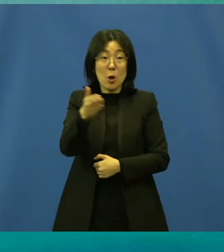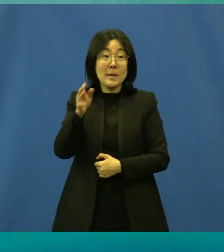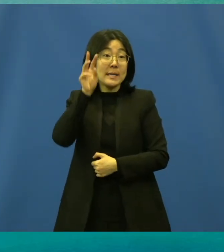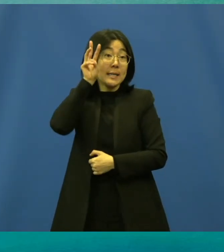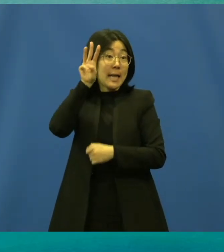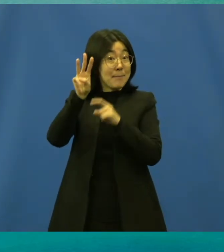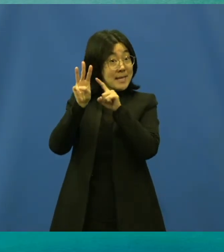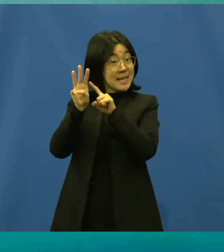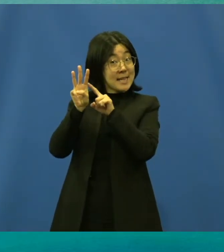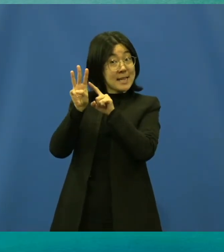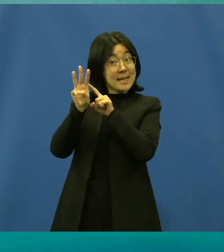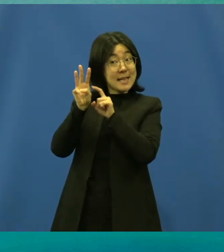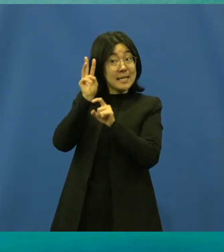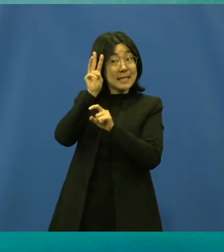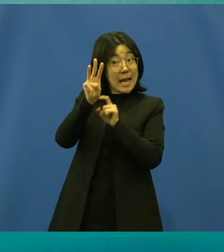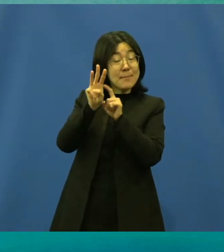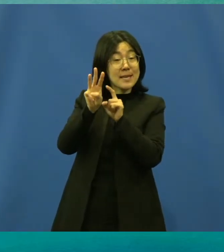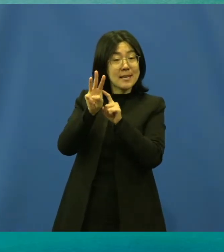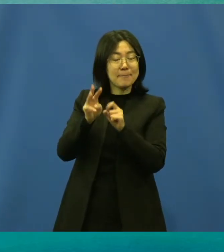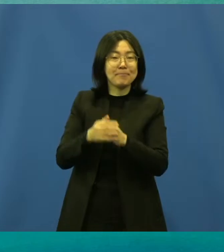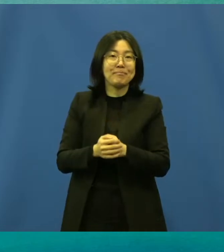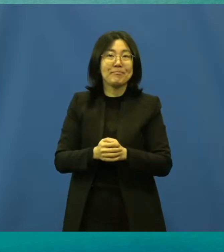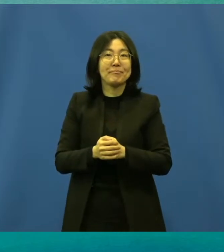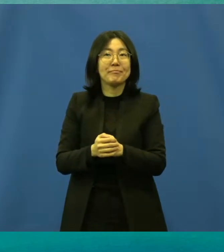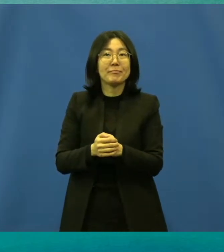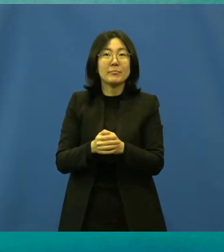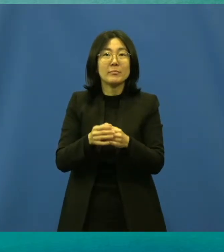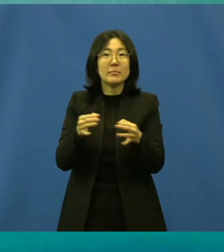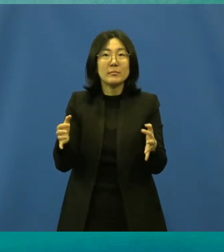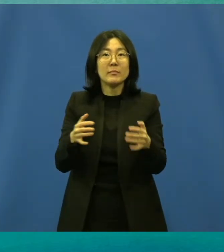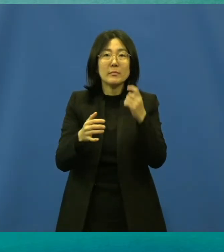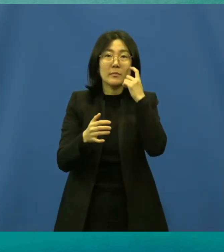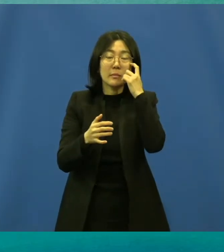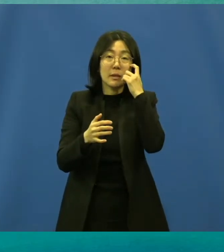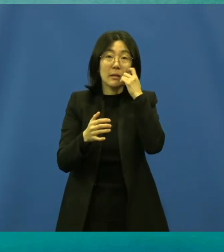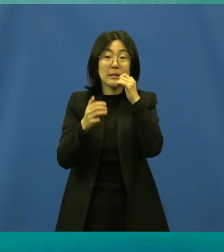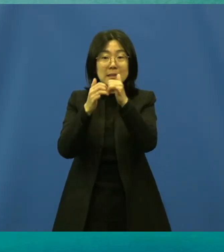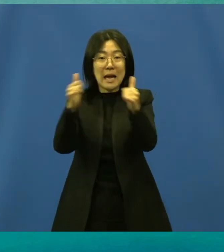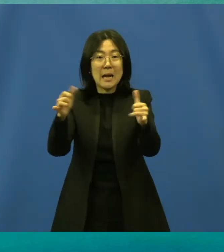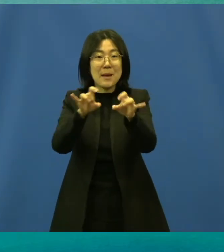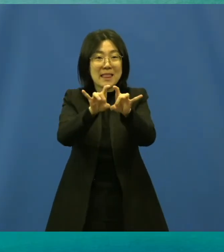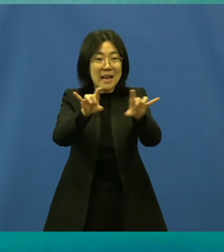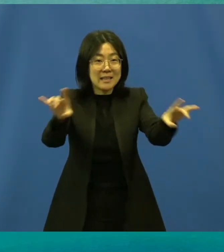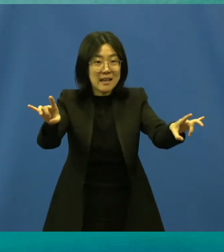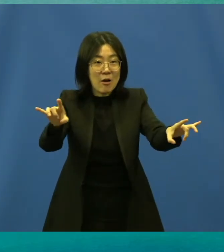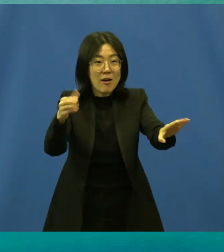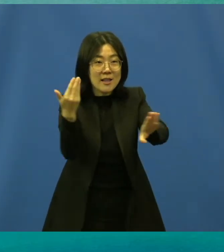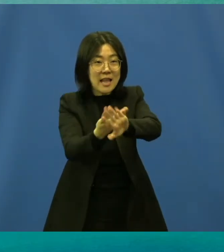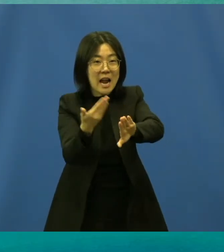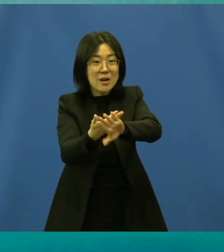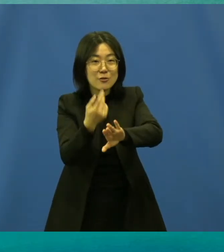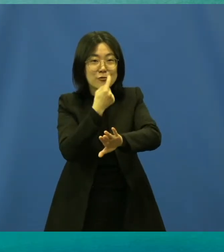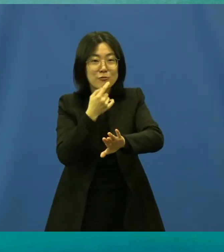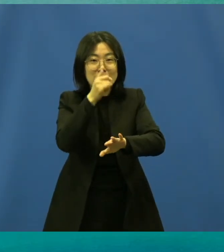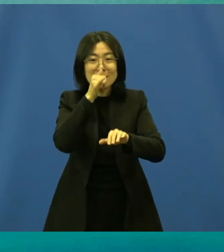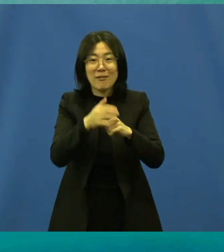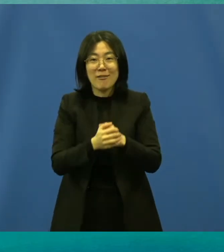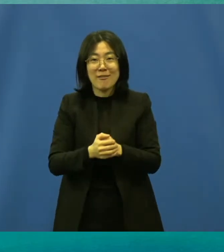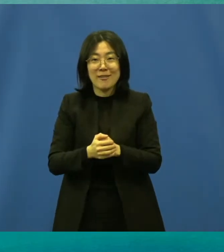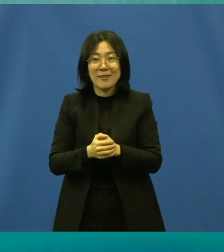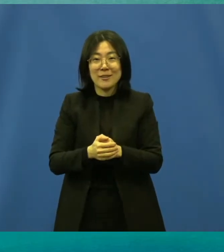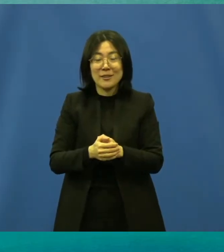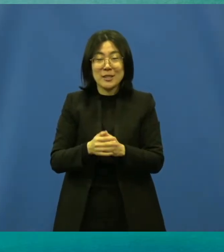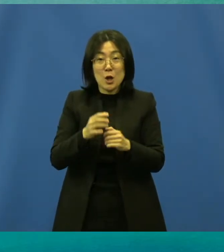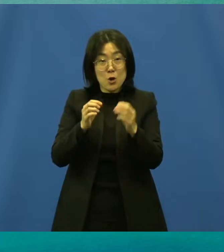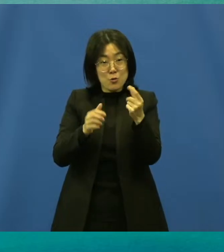요나에게는 3일입니다. 그런데 사람에 따라 조정될 수 있습니다. 어떤 사람에게는 3일일 수도